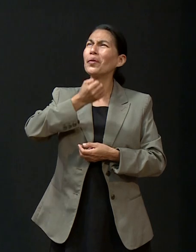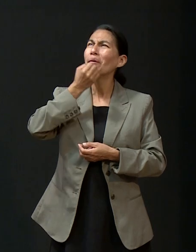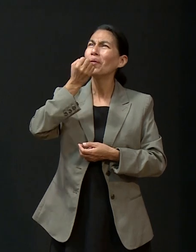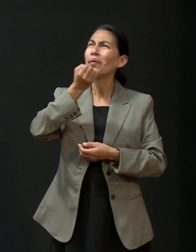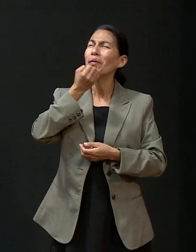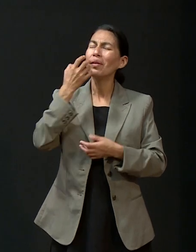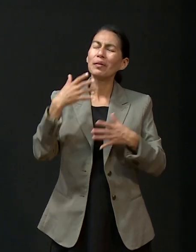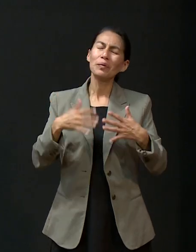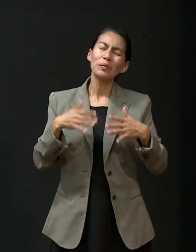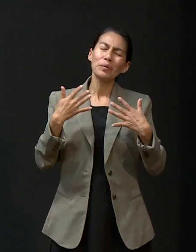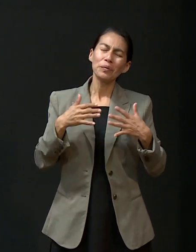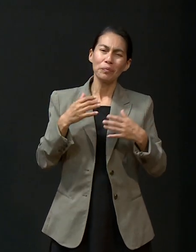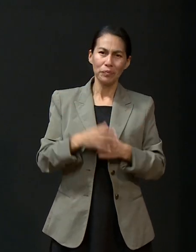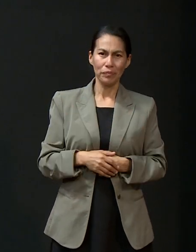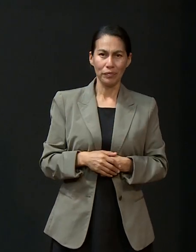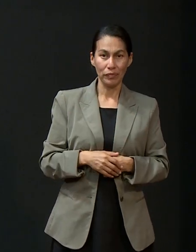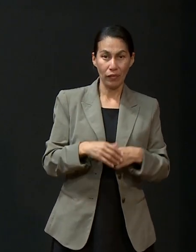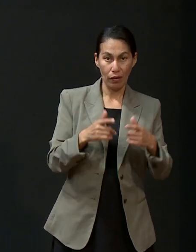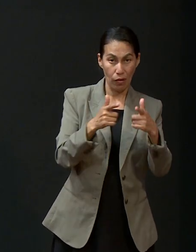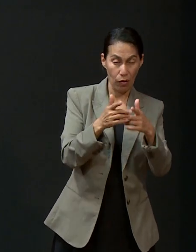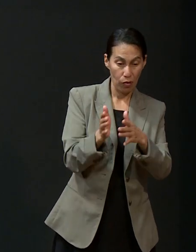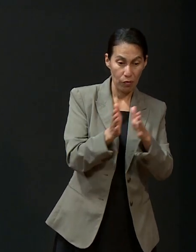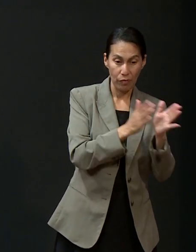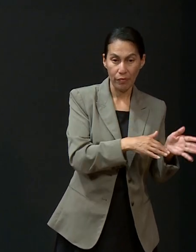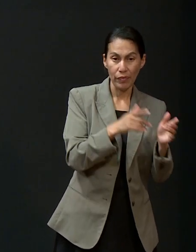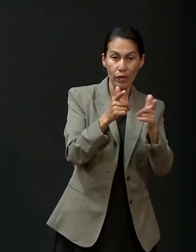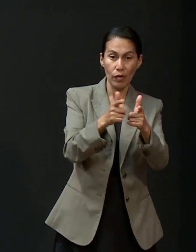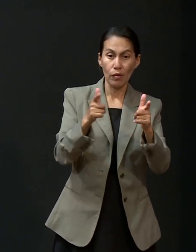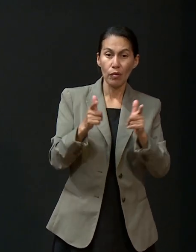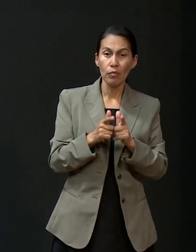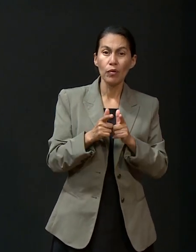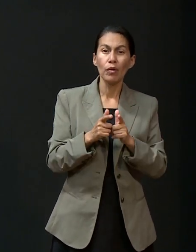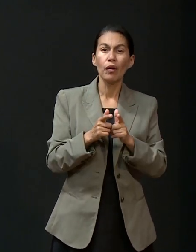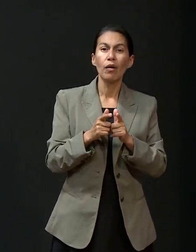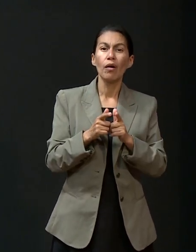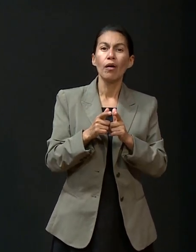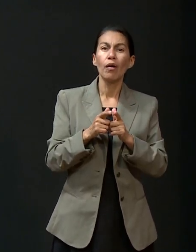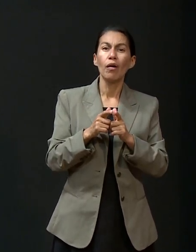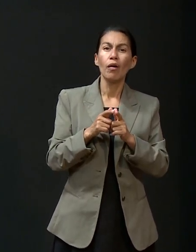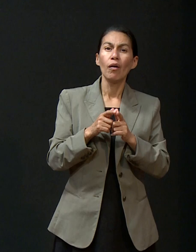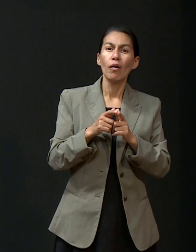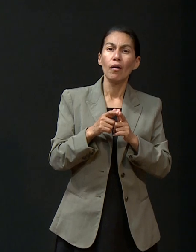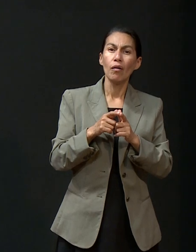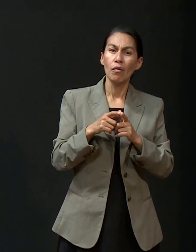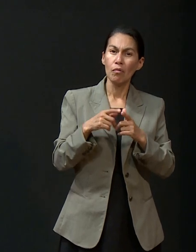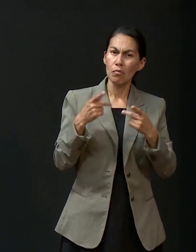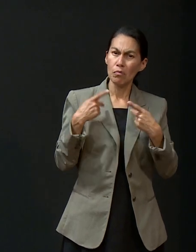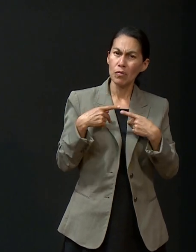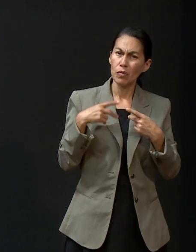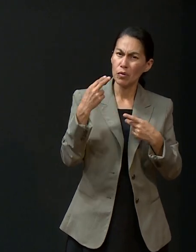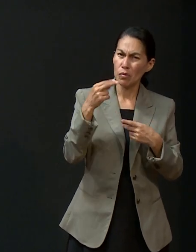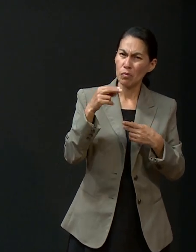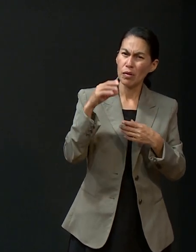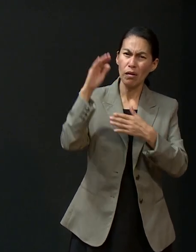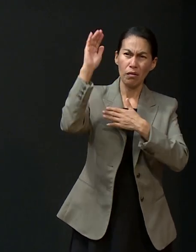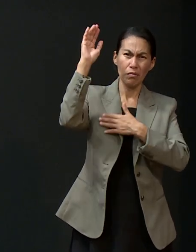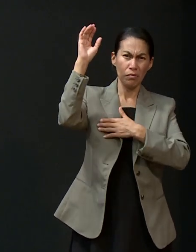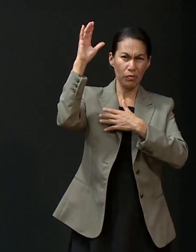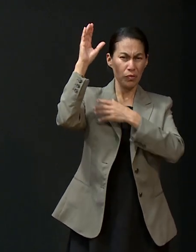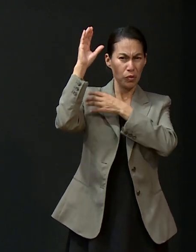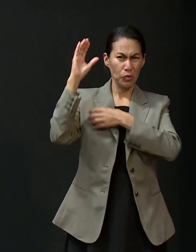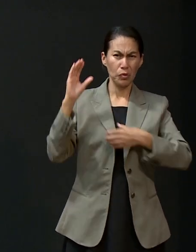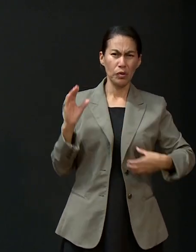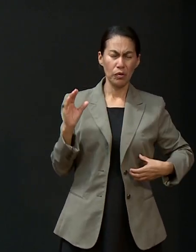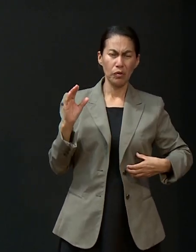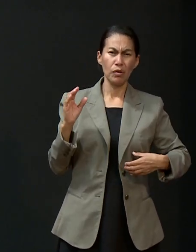También En el grupo Conquistando Gigantes San José Por oración Por Jessica